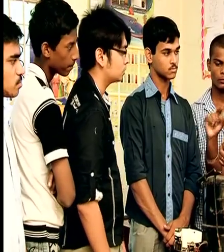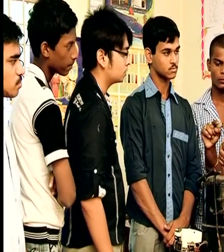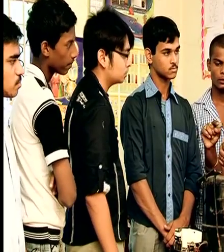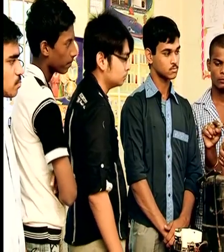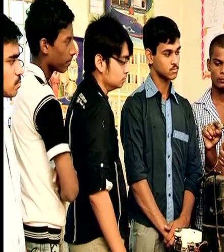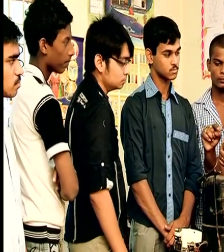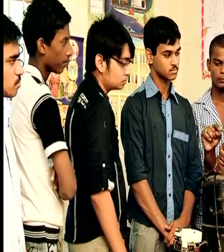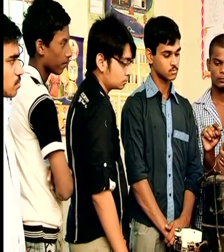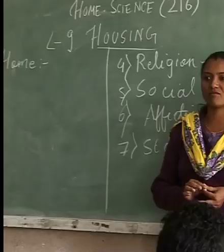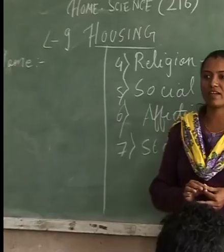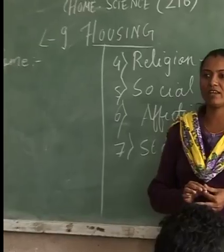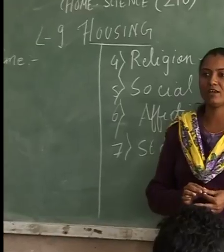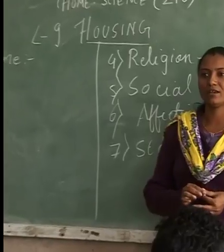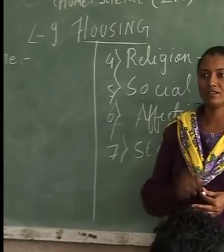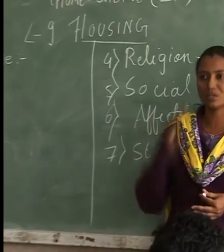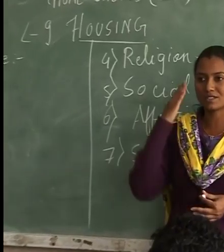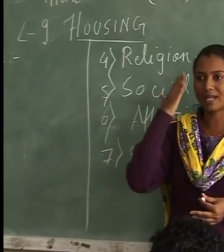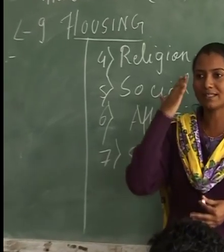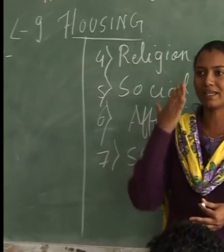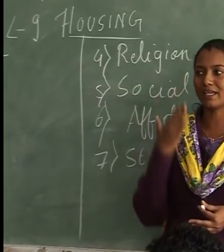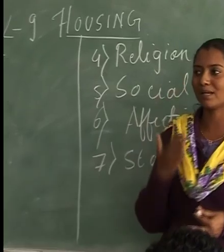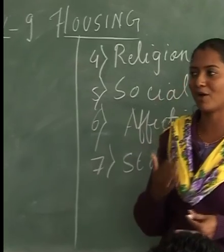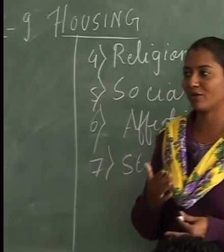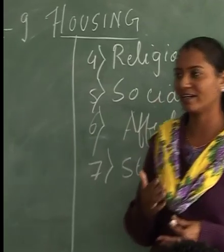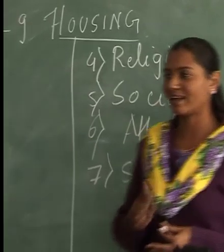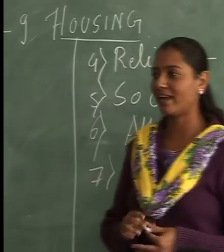गैर सरकारी संस्थानों के साथ भागीदारी स्थापित की है।